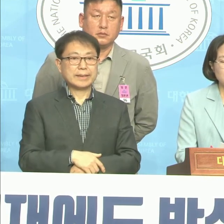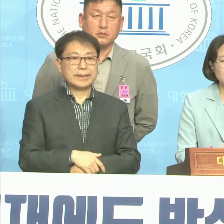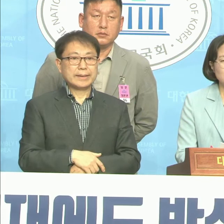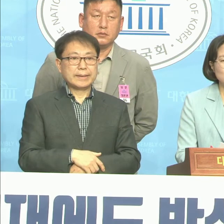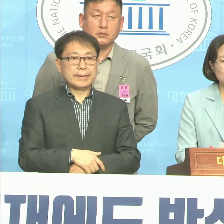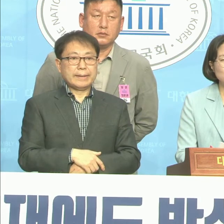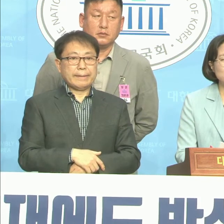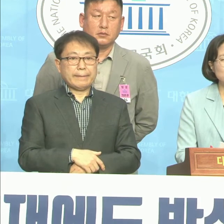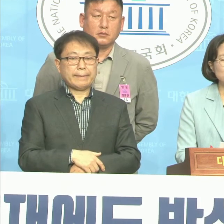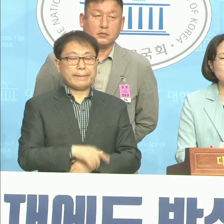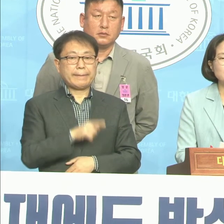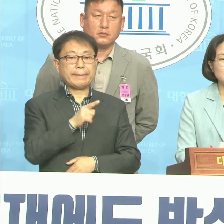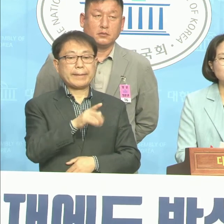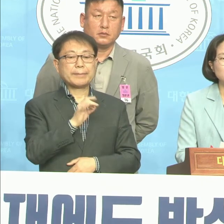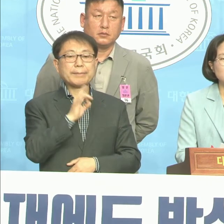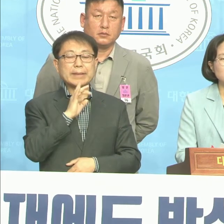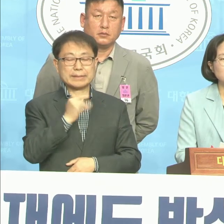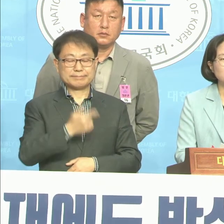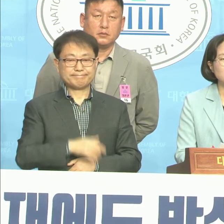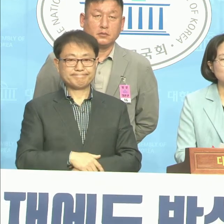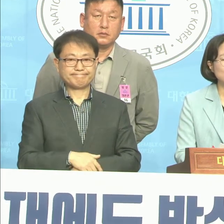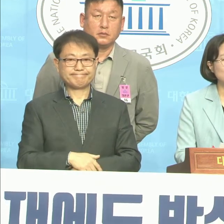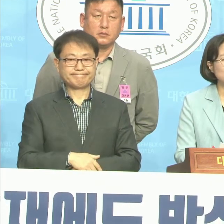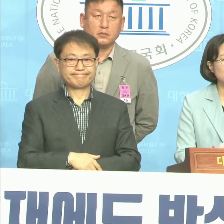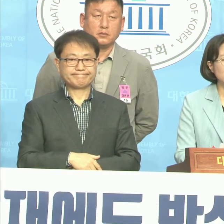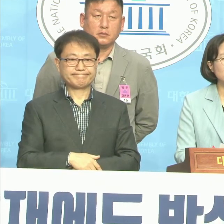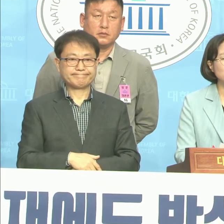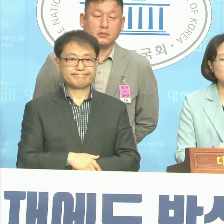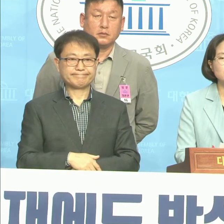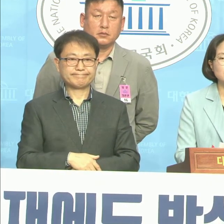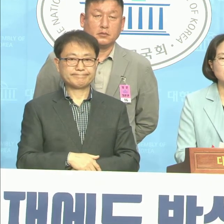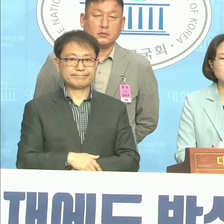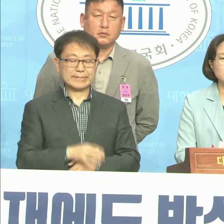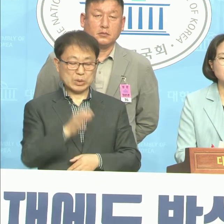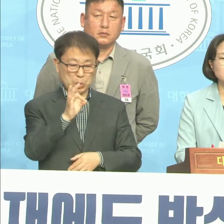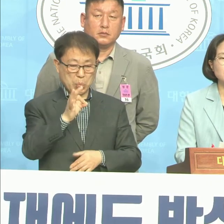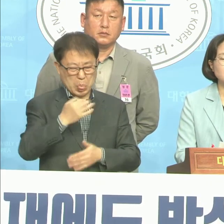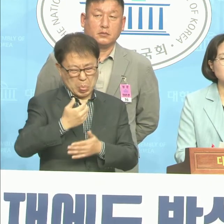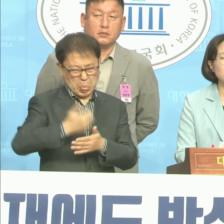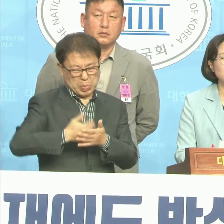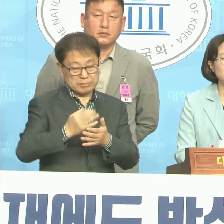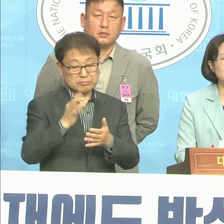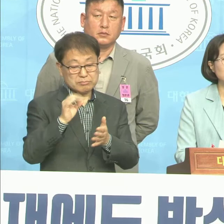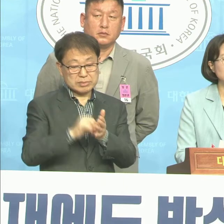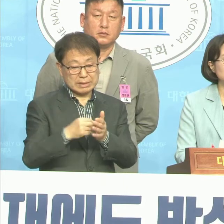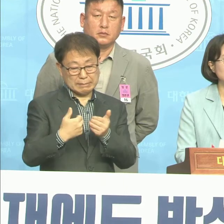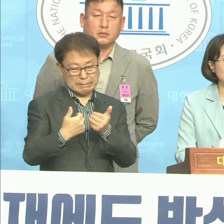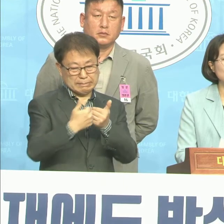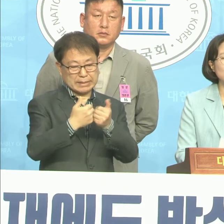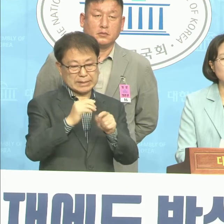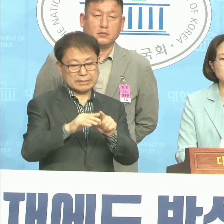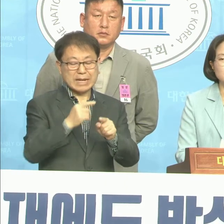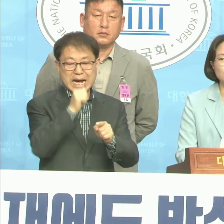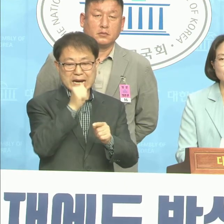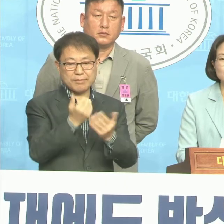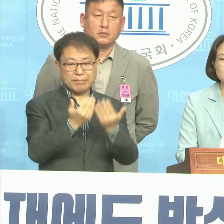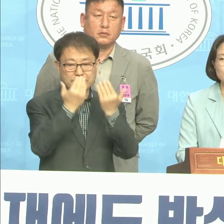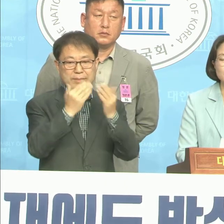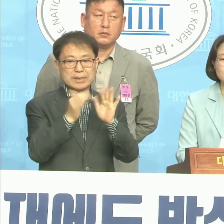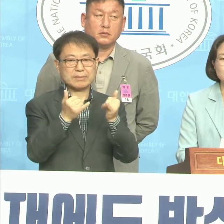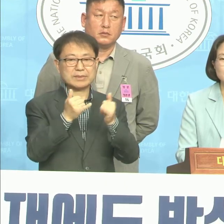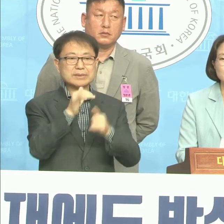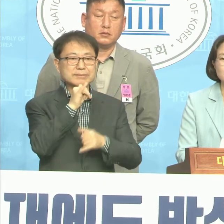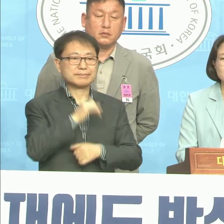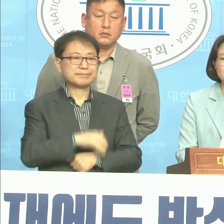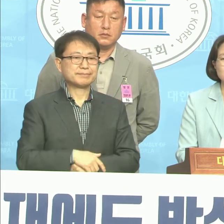또 이 분들 뿐만이 아닙니다 악명높은 담가 우려 측이 이에 저항 하다 지금 감옥에 계시는 분들도